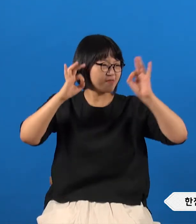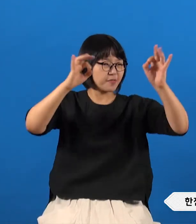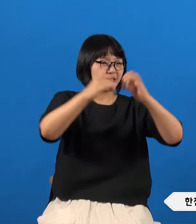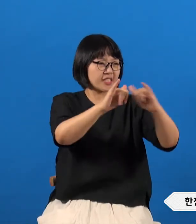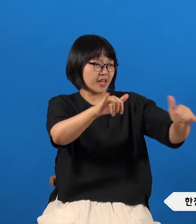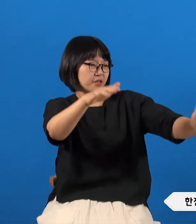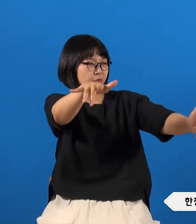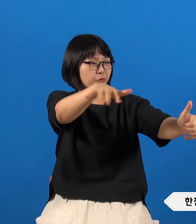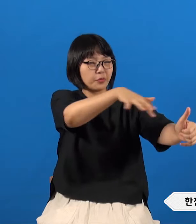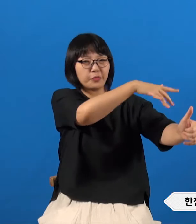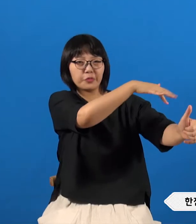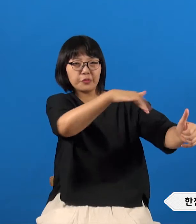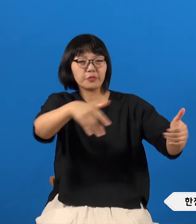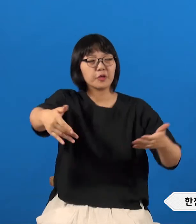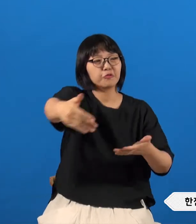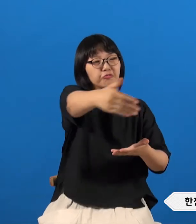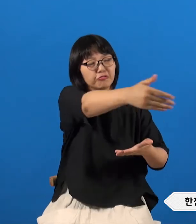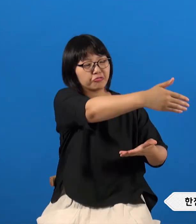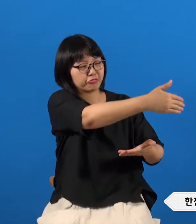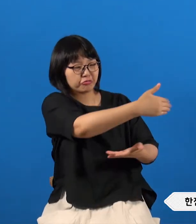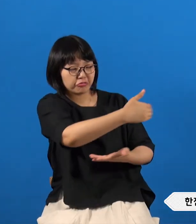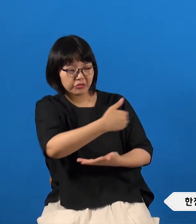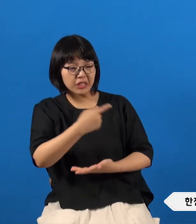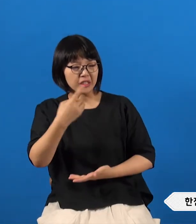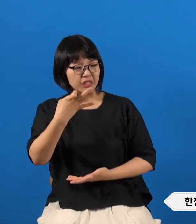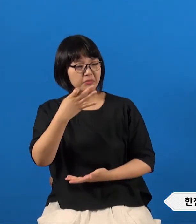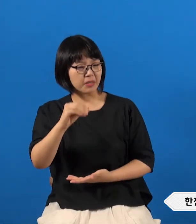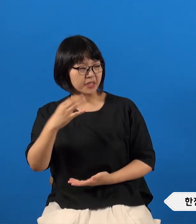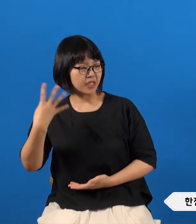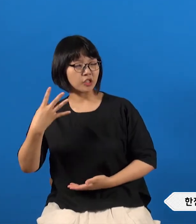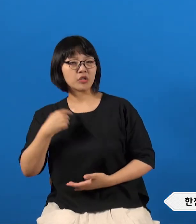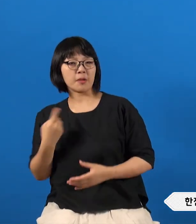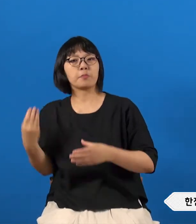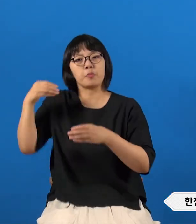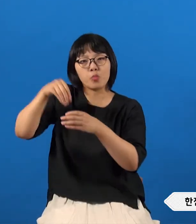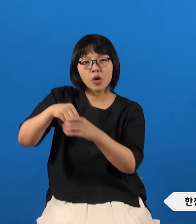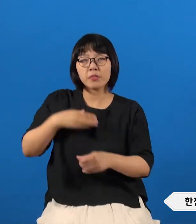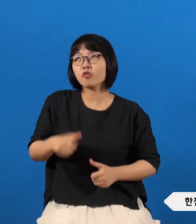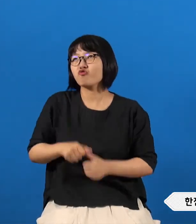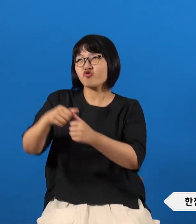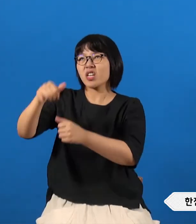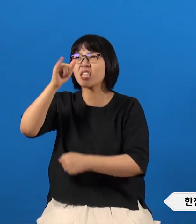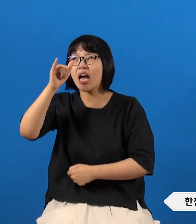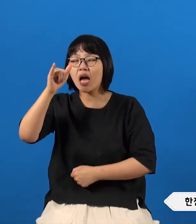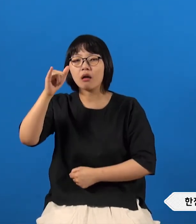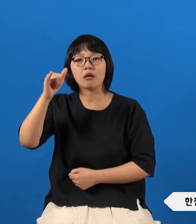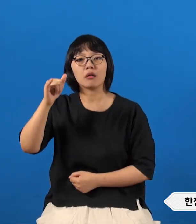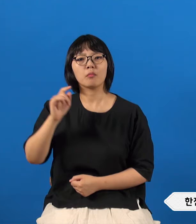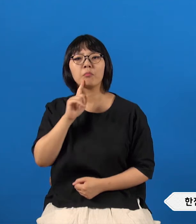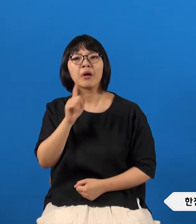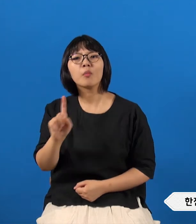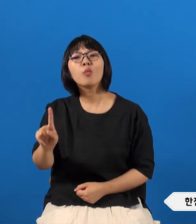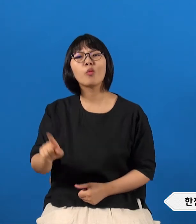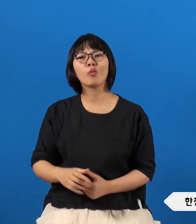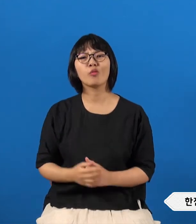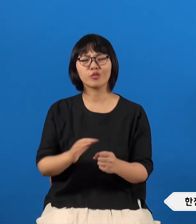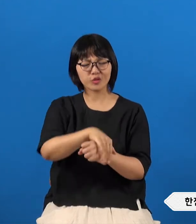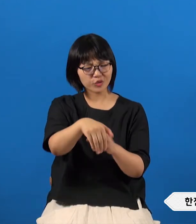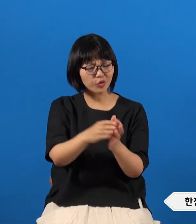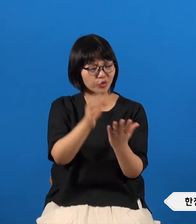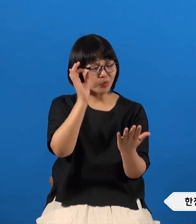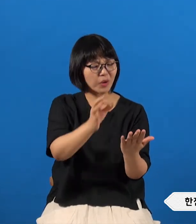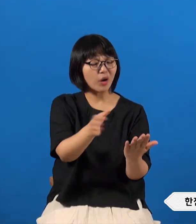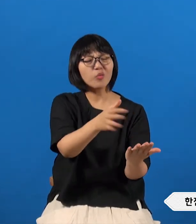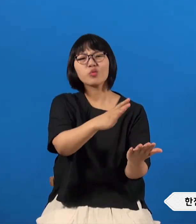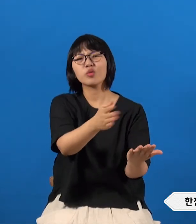사람들을 자기들에게로 포섭을 하고 그래야 14만 4천에 속할 수 있고 그래야 구원받을 수 있다. 성경에